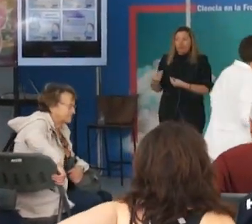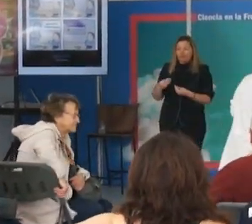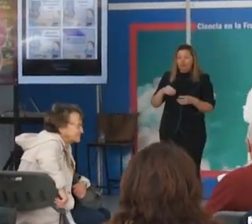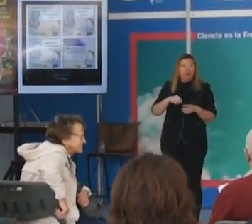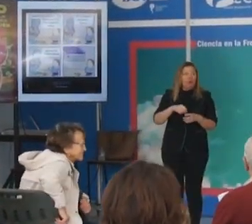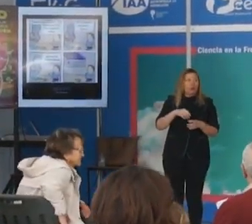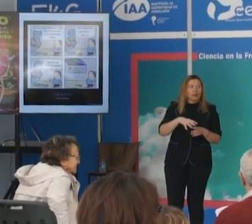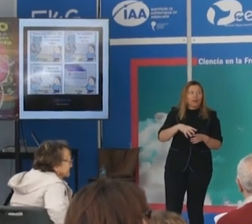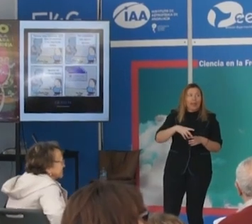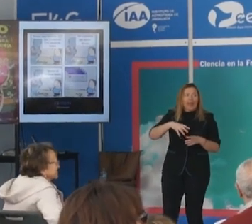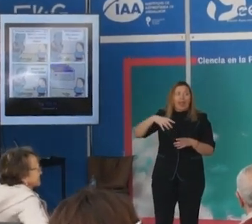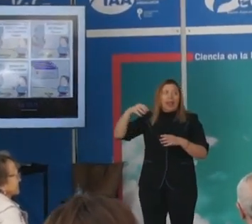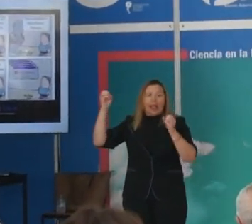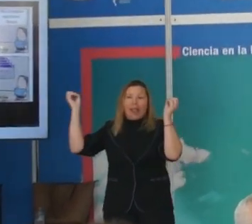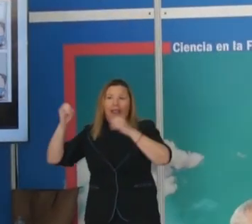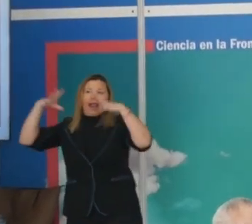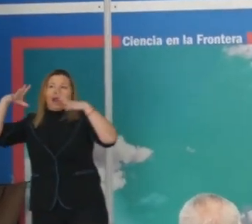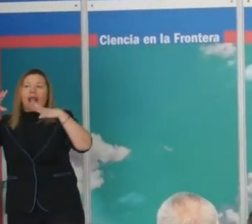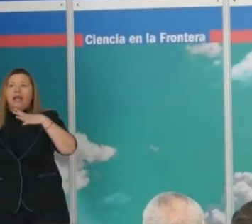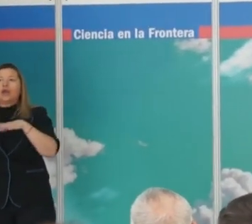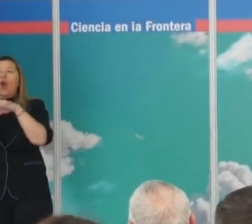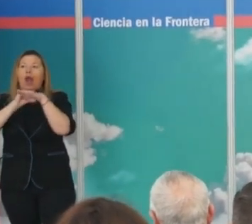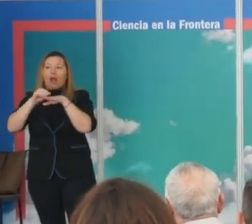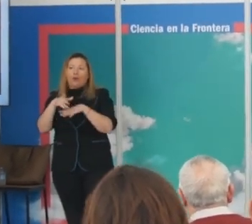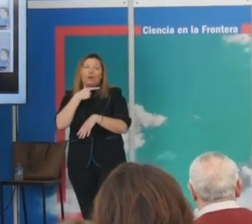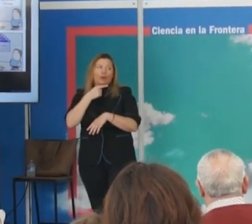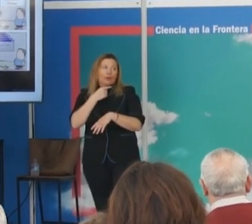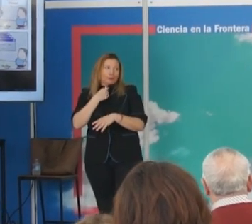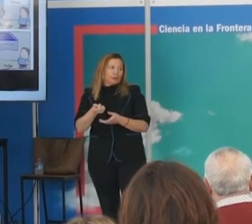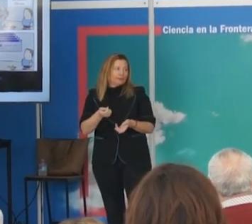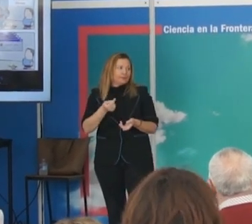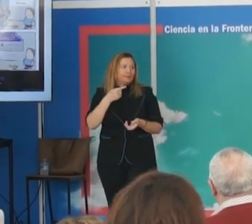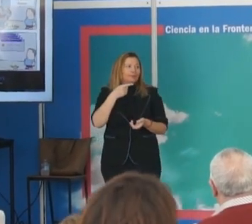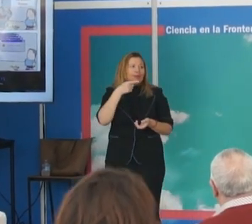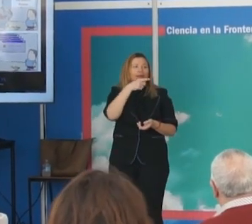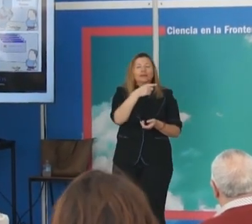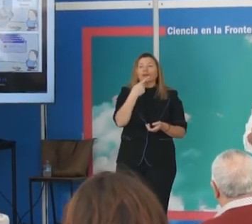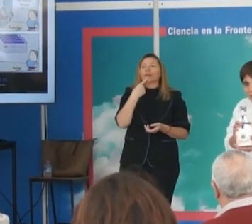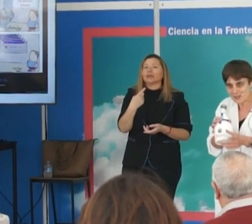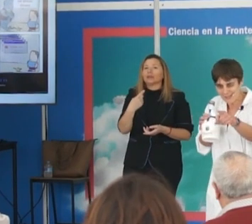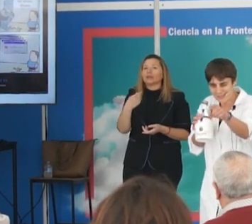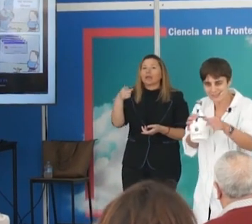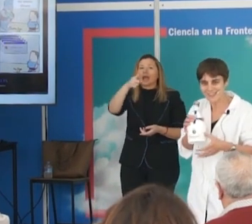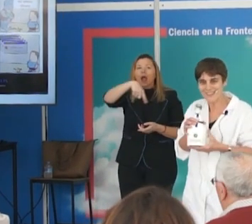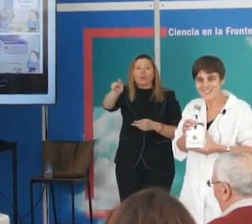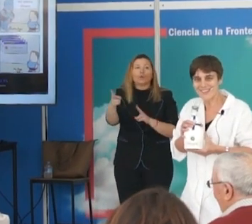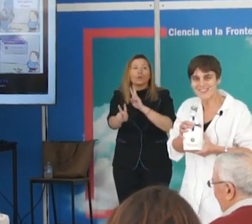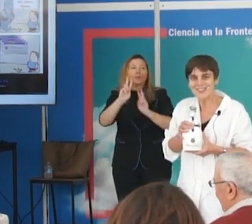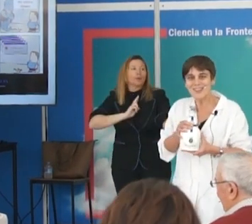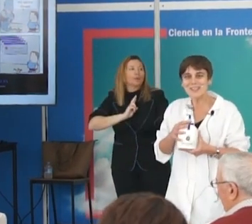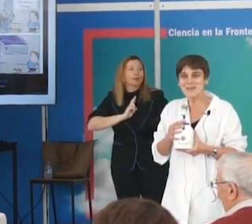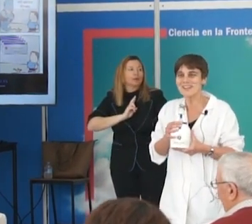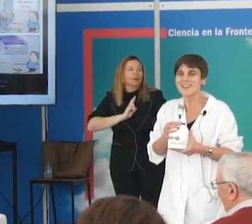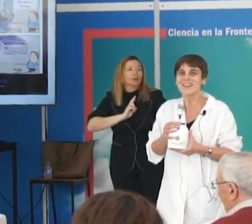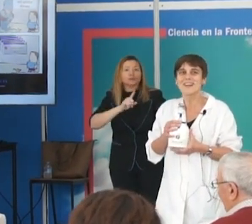Alba, aquí no estaba. ¿Qué podemos decir de esto? ¿Alguno se anima?